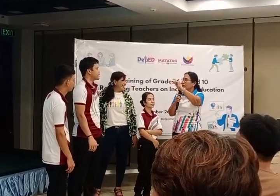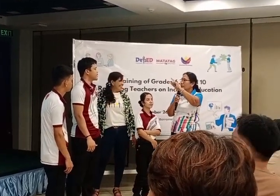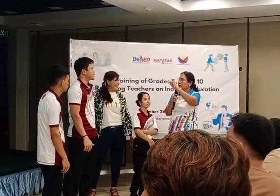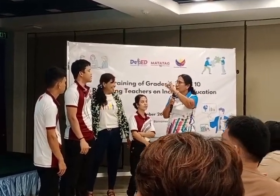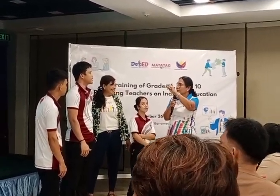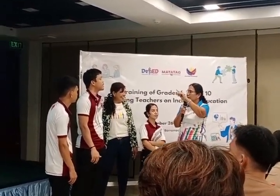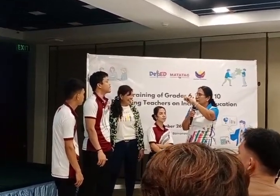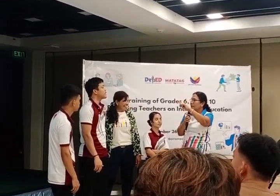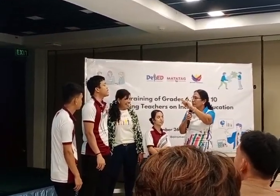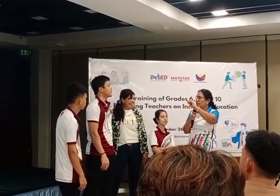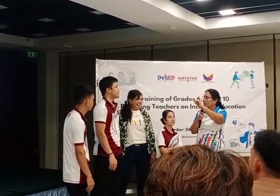Oh.